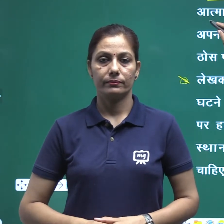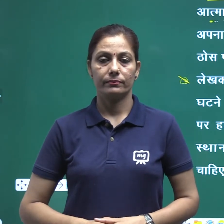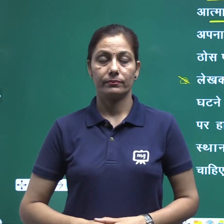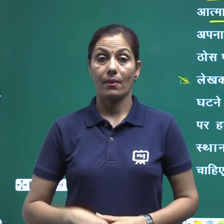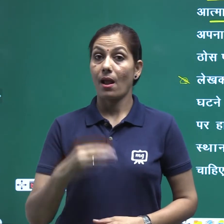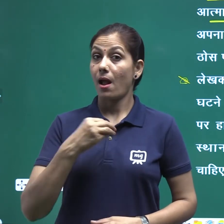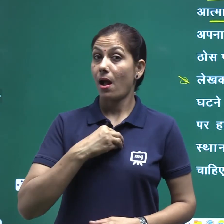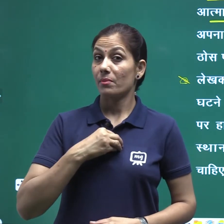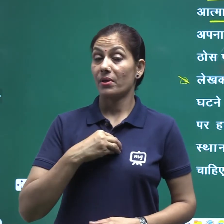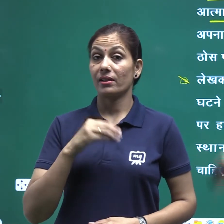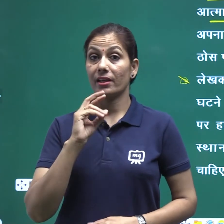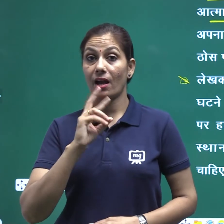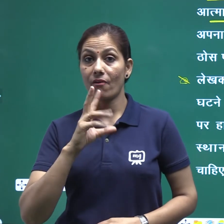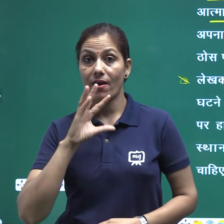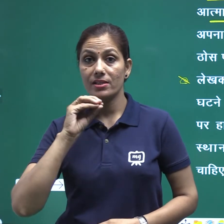आत्मा की पुकार है।